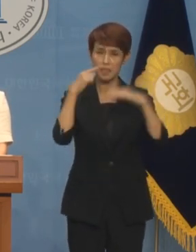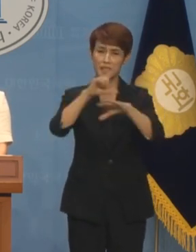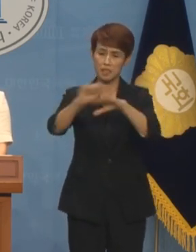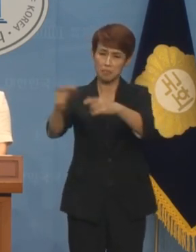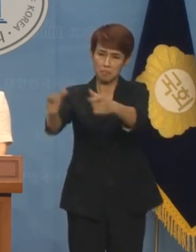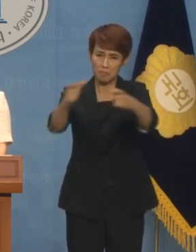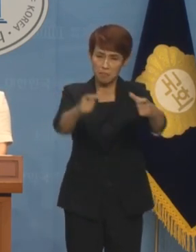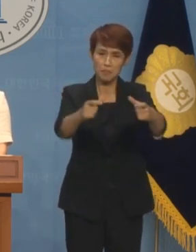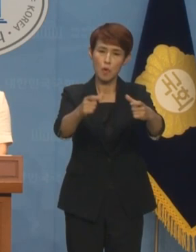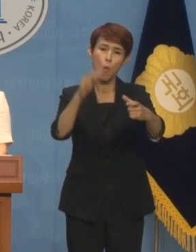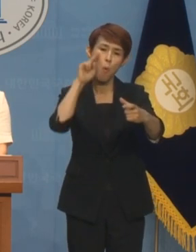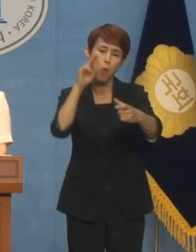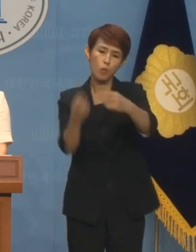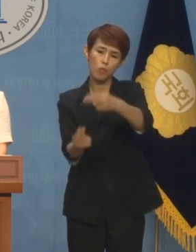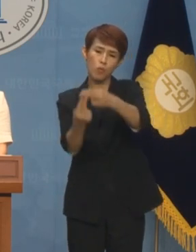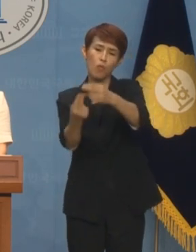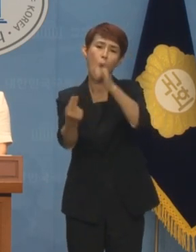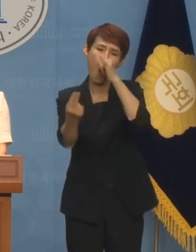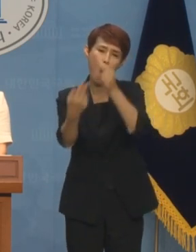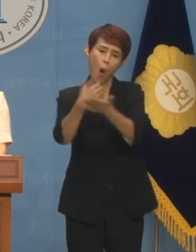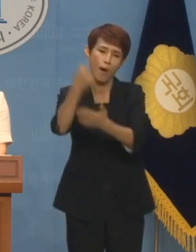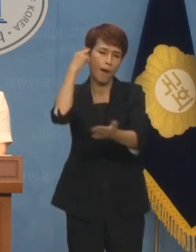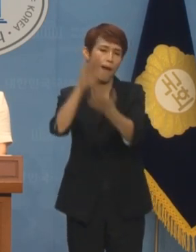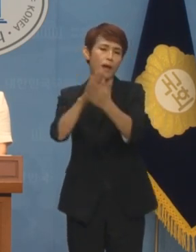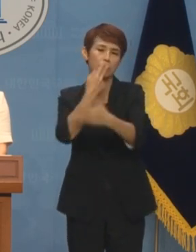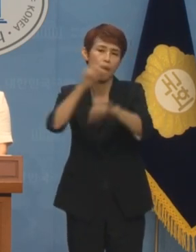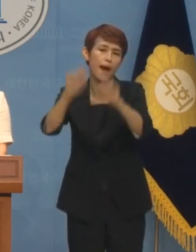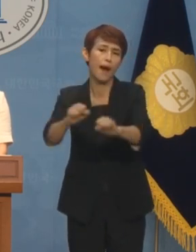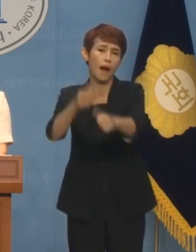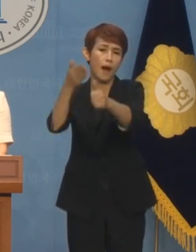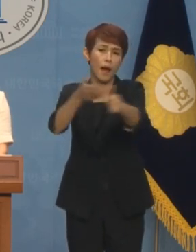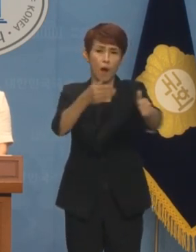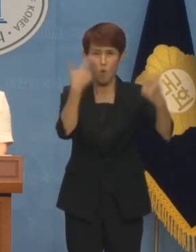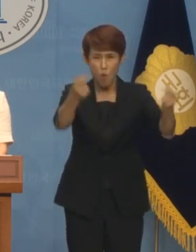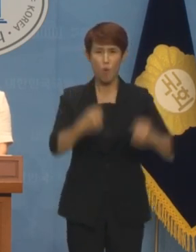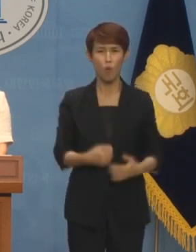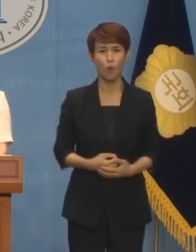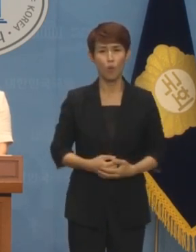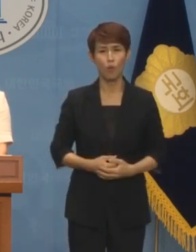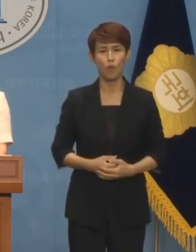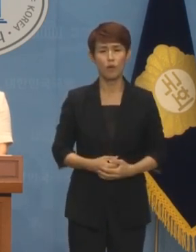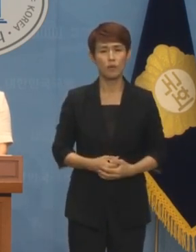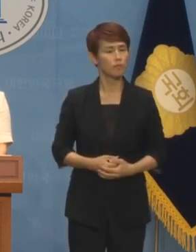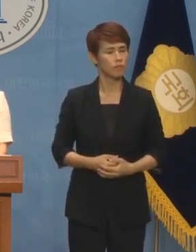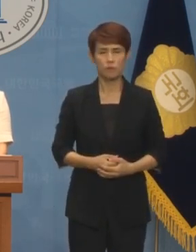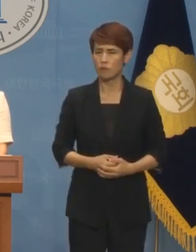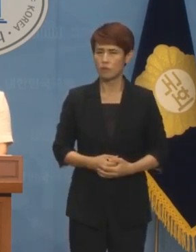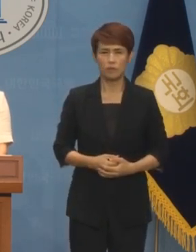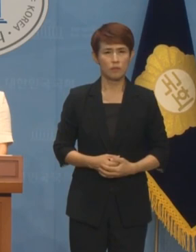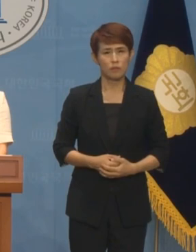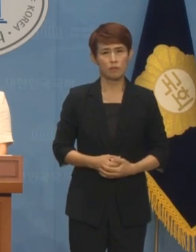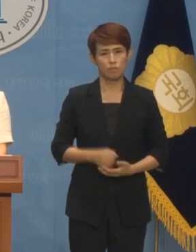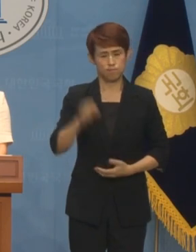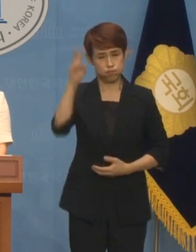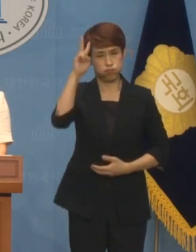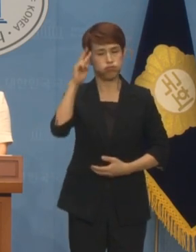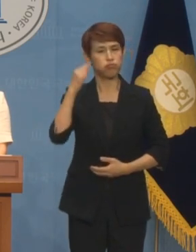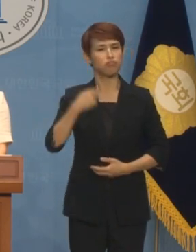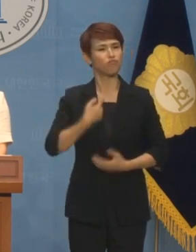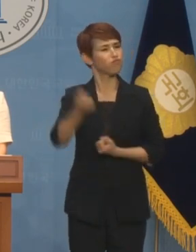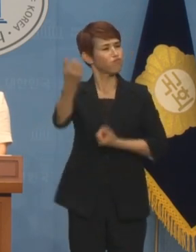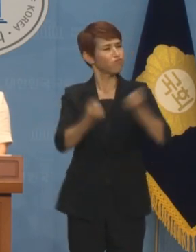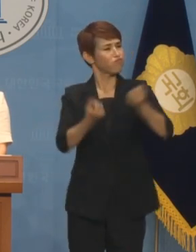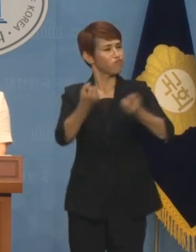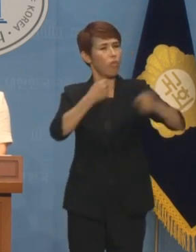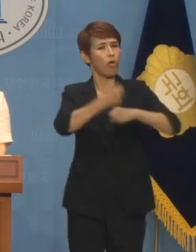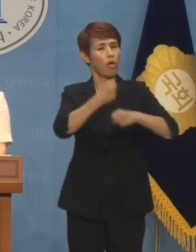예비로 쌓아둔 돈을 가져다가 알아서 생존하라라는 것뿐이었습니다. 그야말로 각자도생